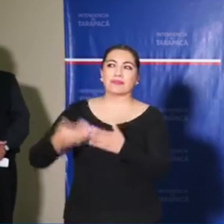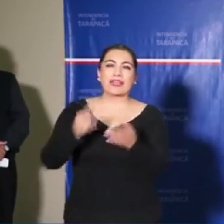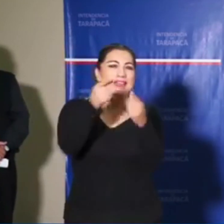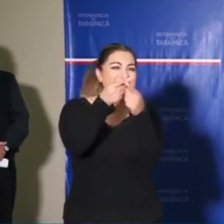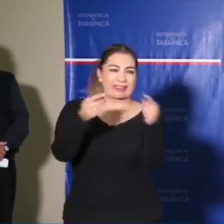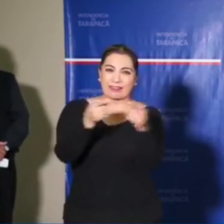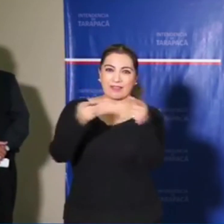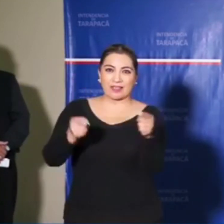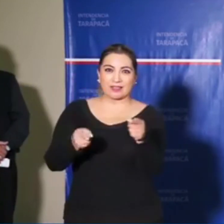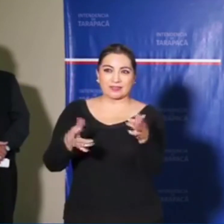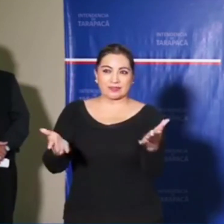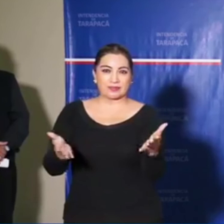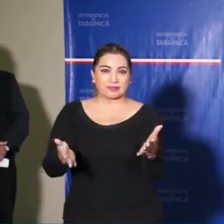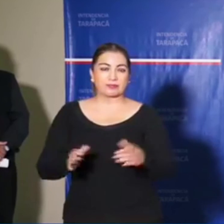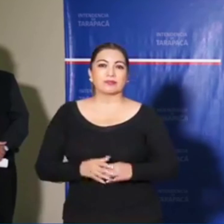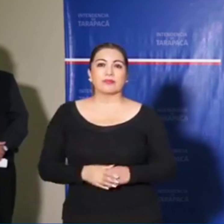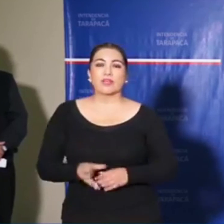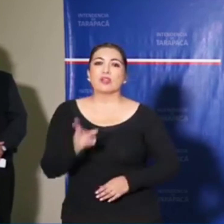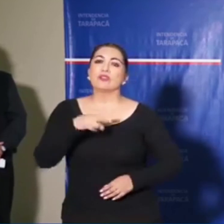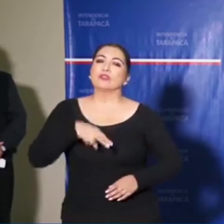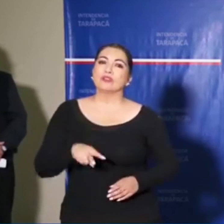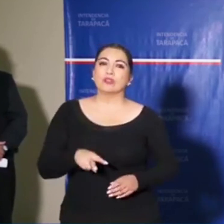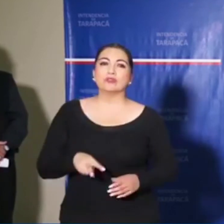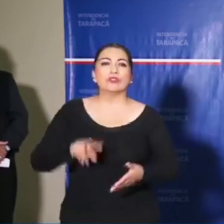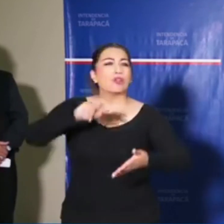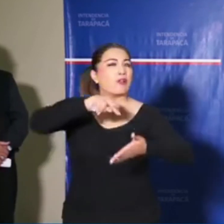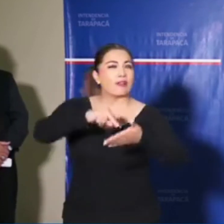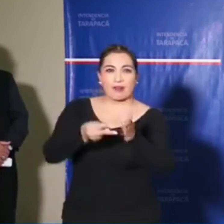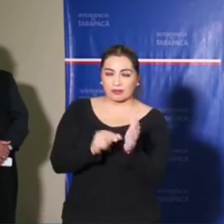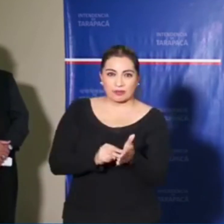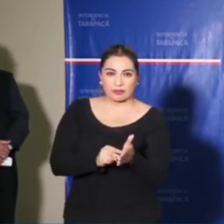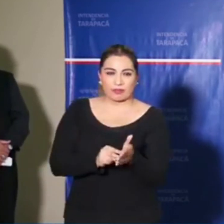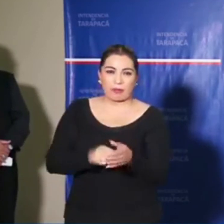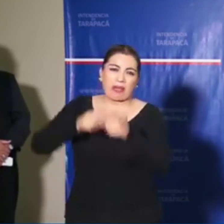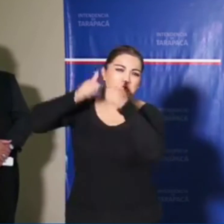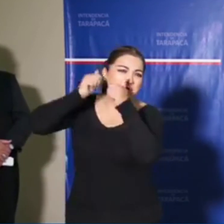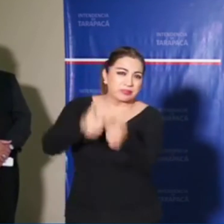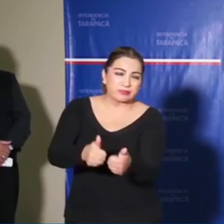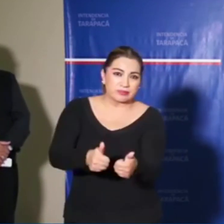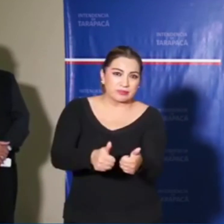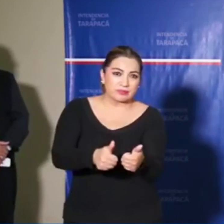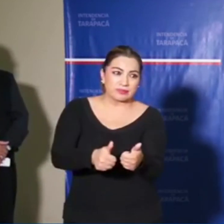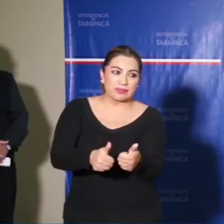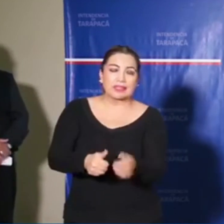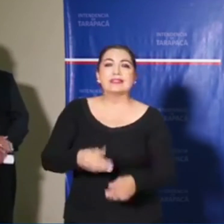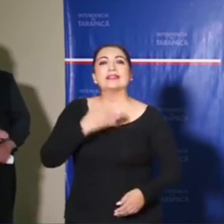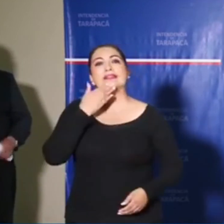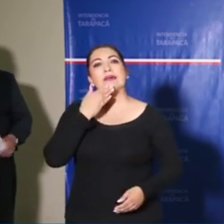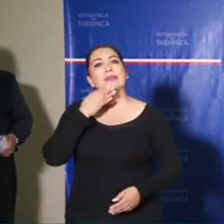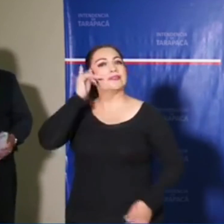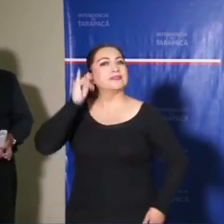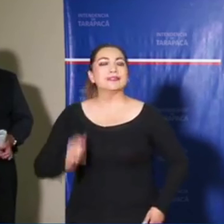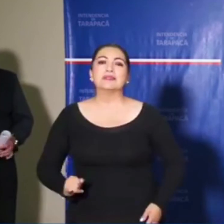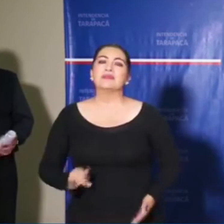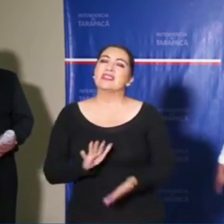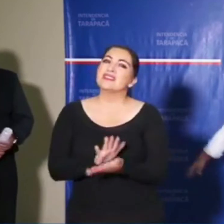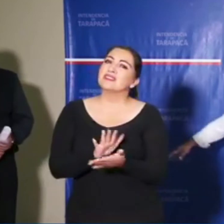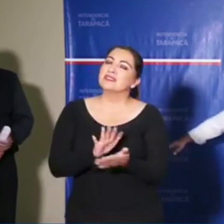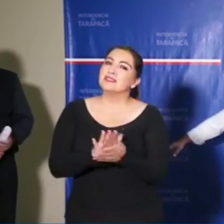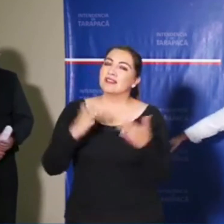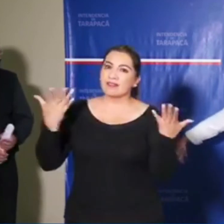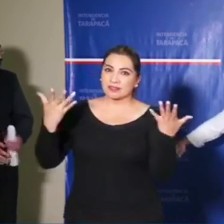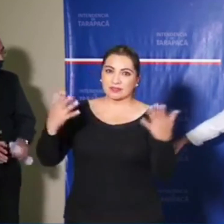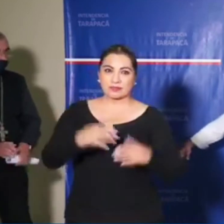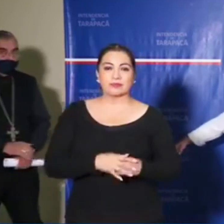de manifestarse. Hemos vencido a la adversidad y de una u otra forma hemos sabido celebrar y hacer